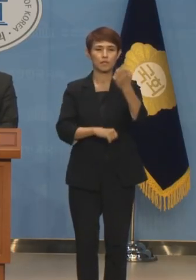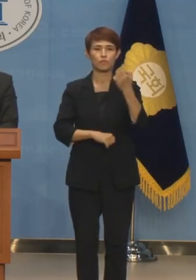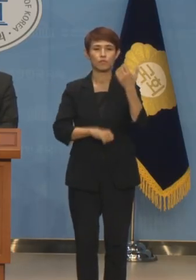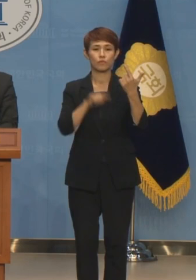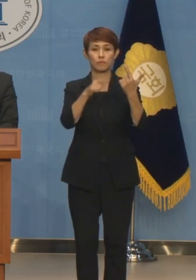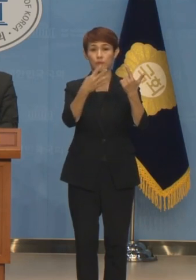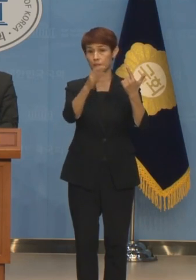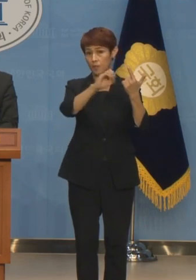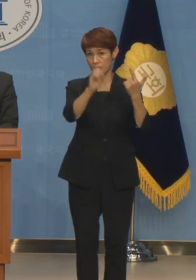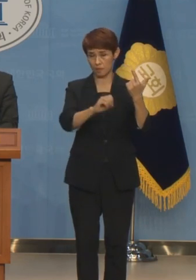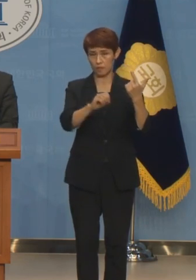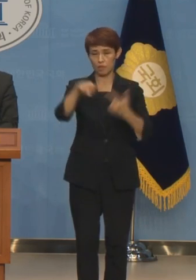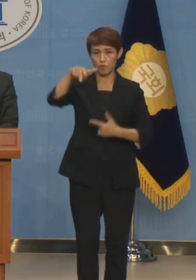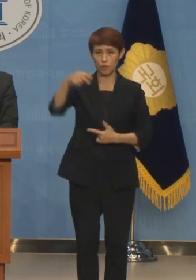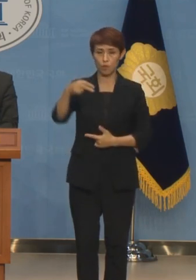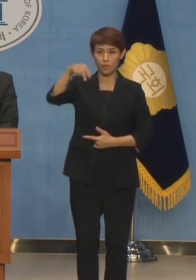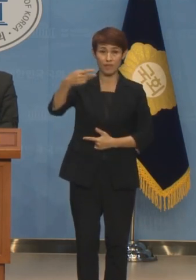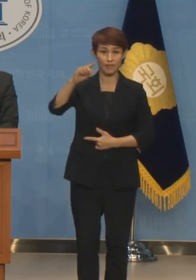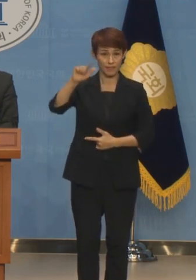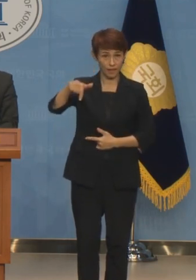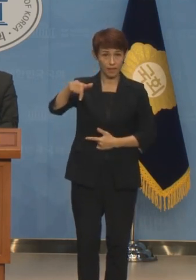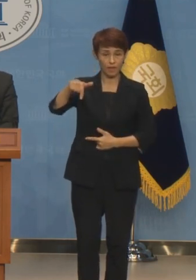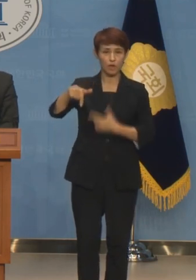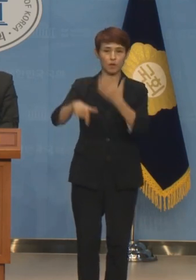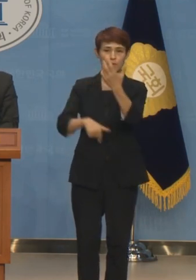86.4%, 코스닥 시장의